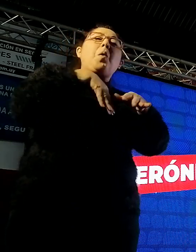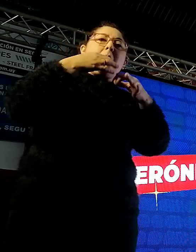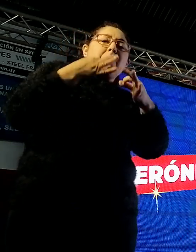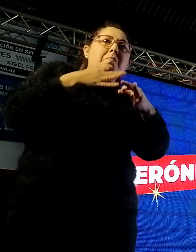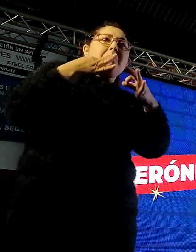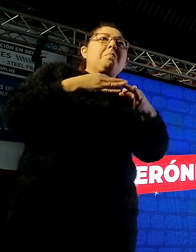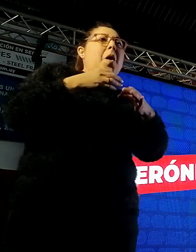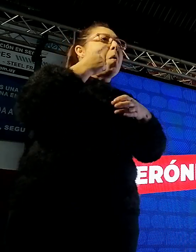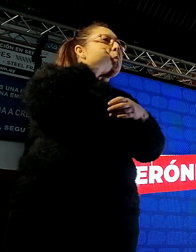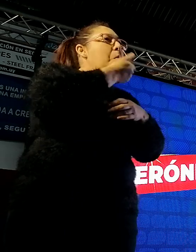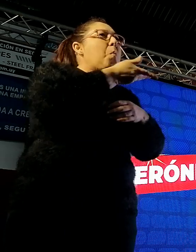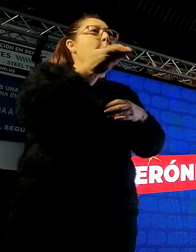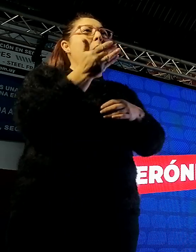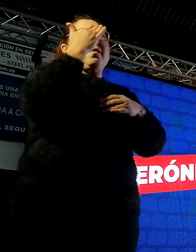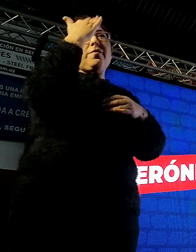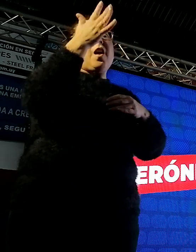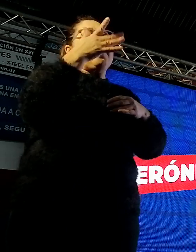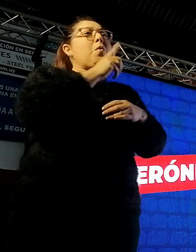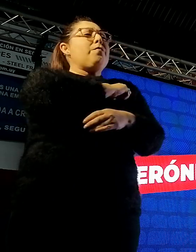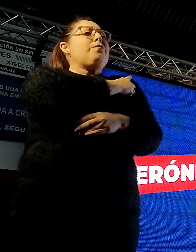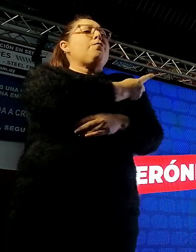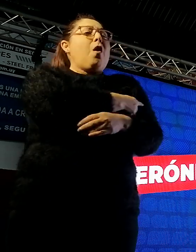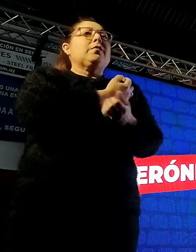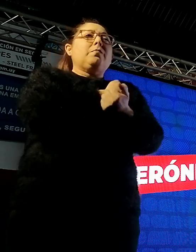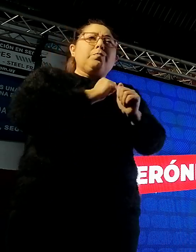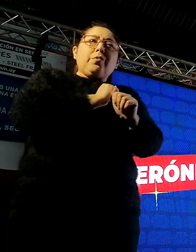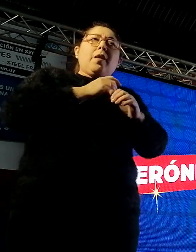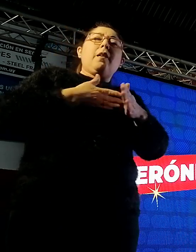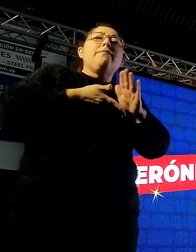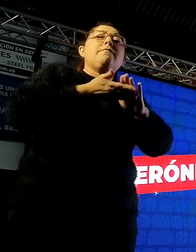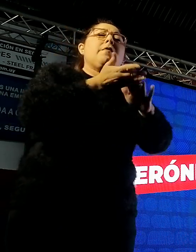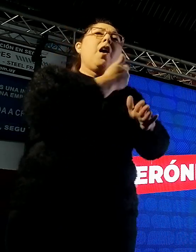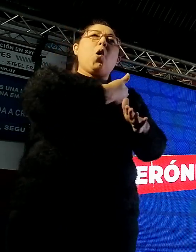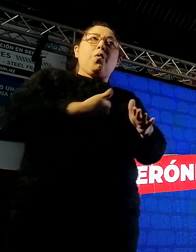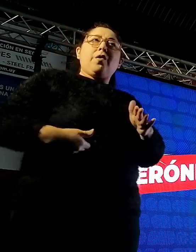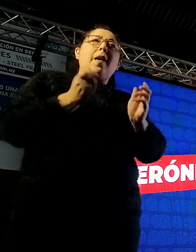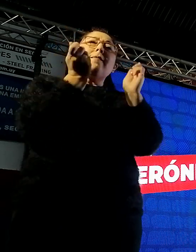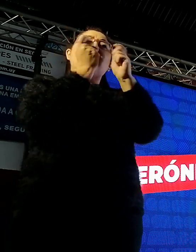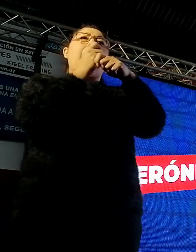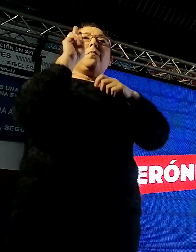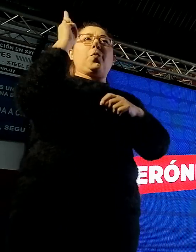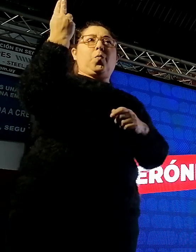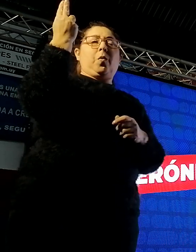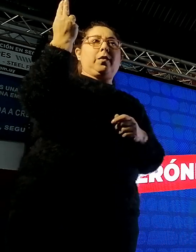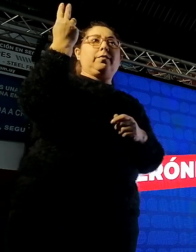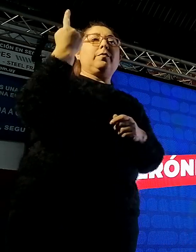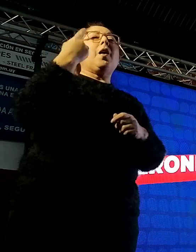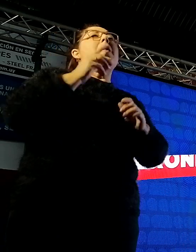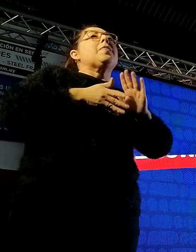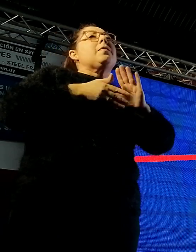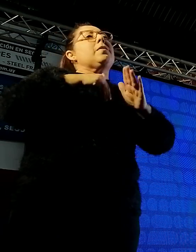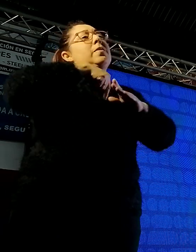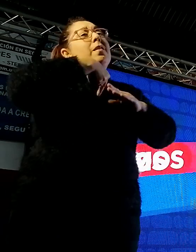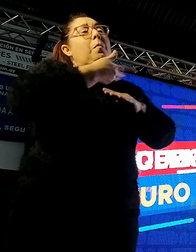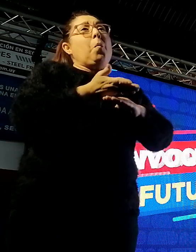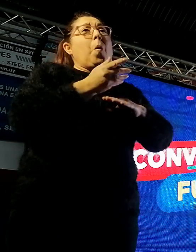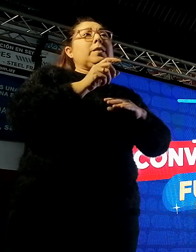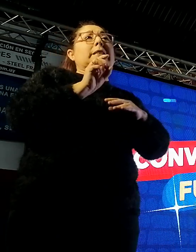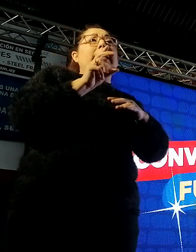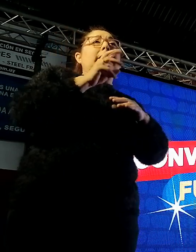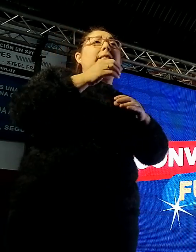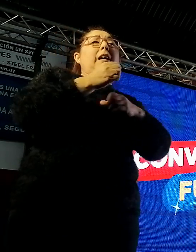mostrara al Frente Amplio a la gente como una fuerza capaz de llegar al gobierno y de transformar al país Después de 15 años de